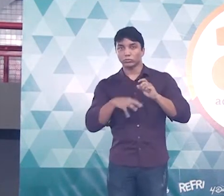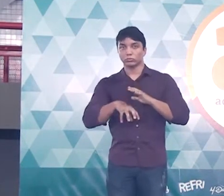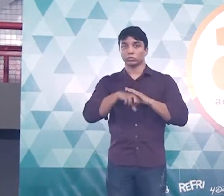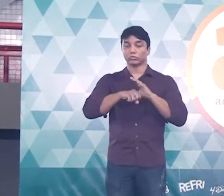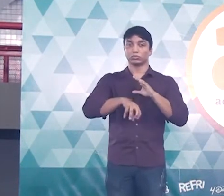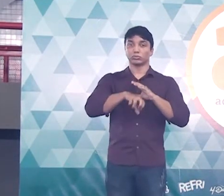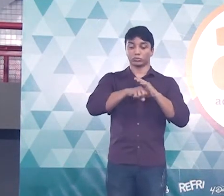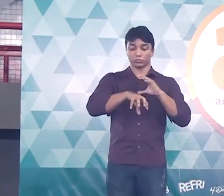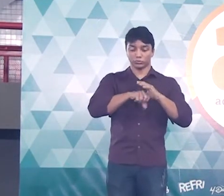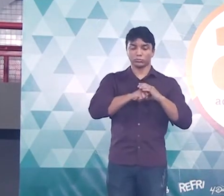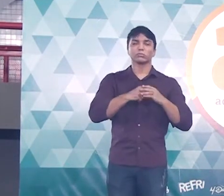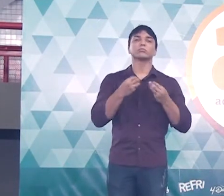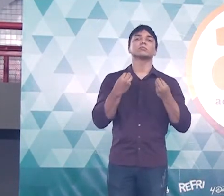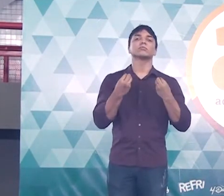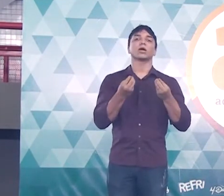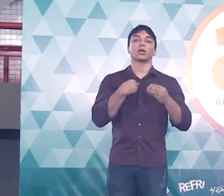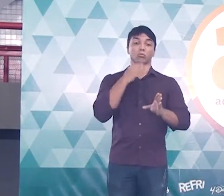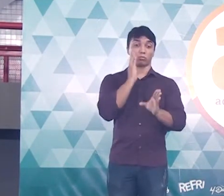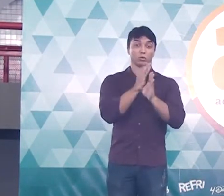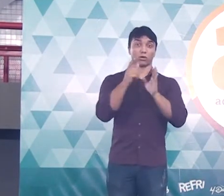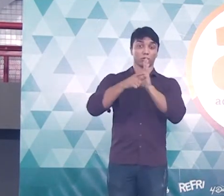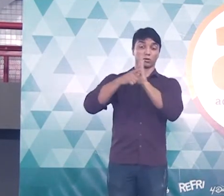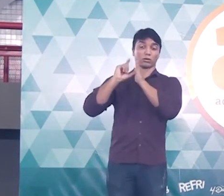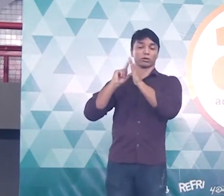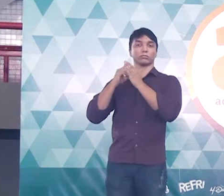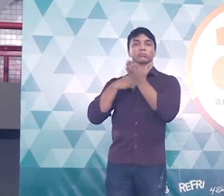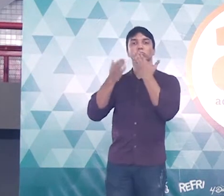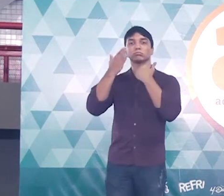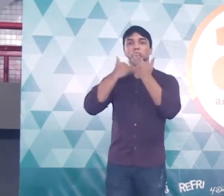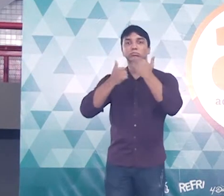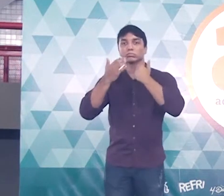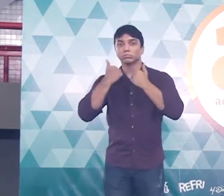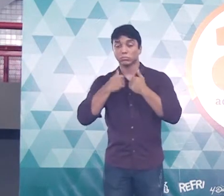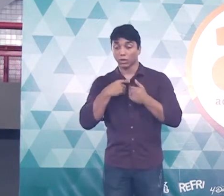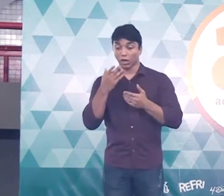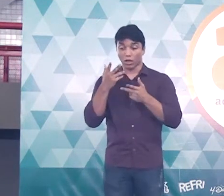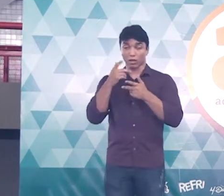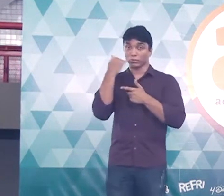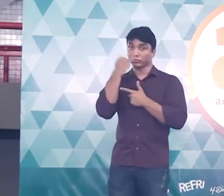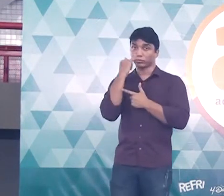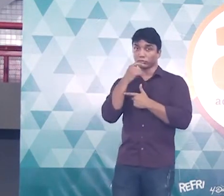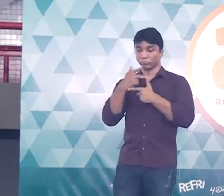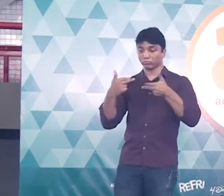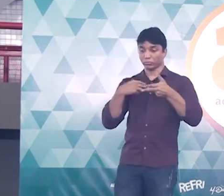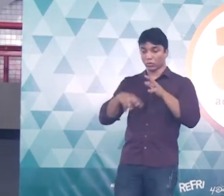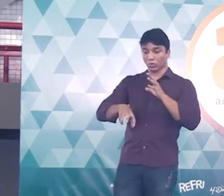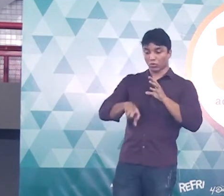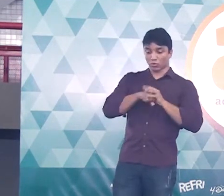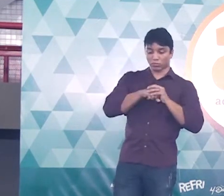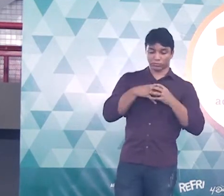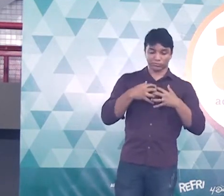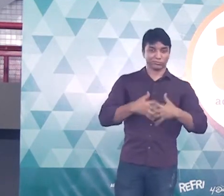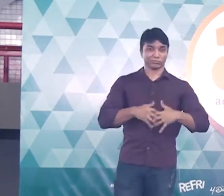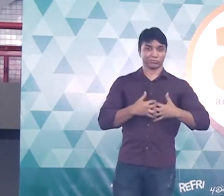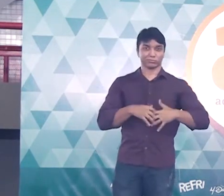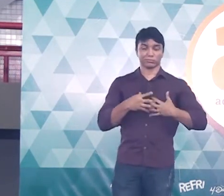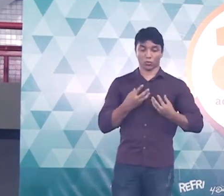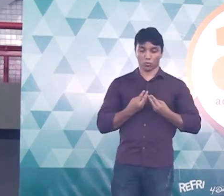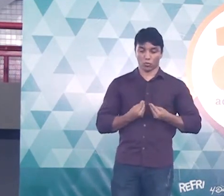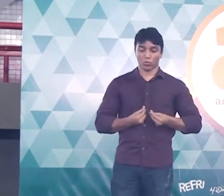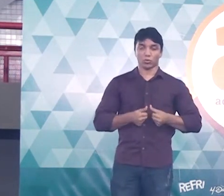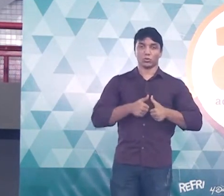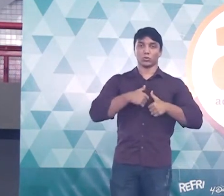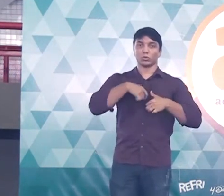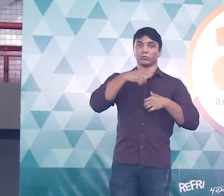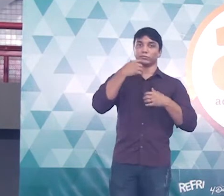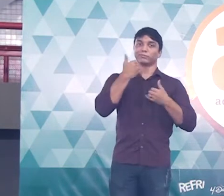ATPs, justamente porque você se alimentou e aquela energia que foi assimilada pelo seu organismo vai estar